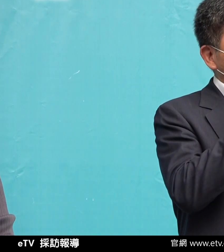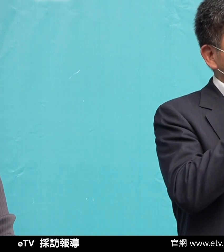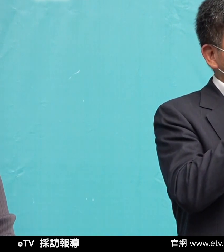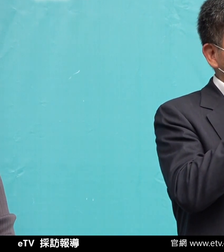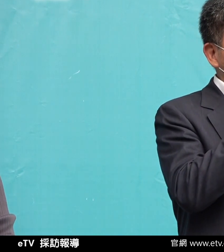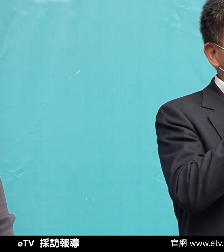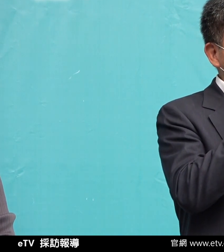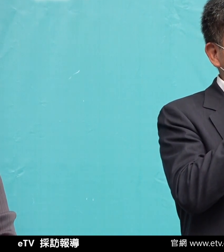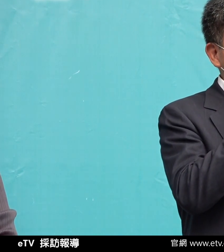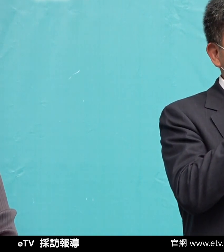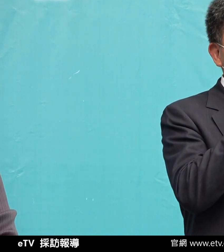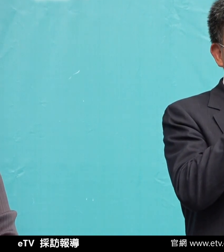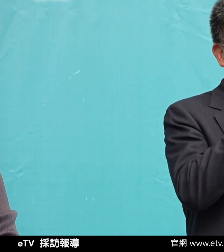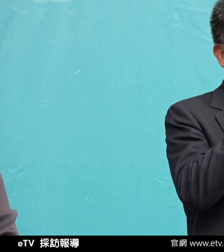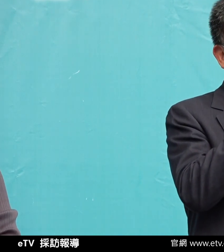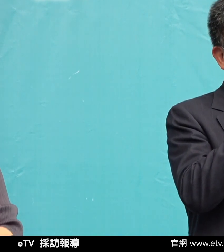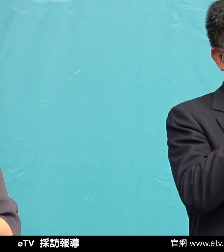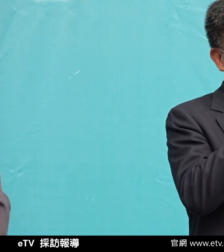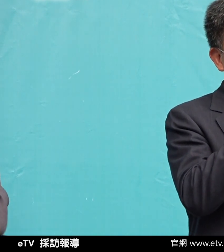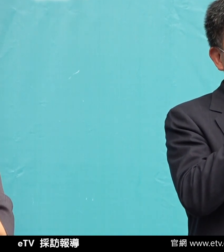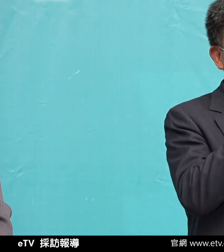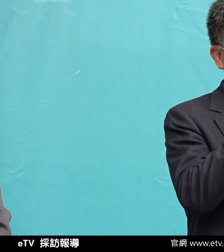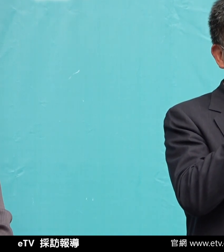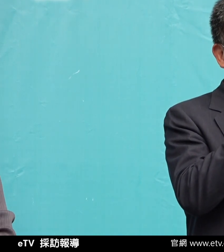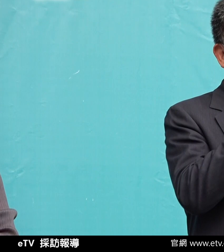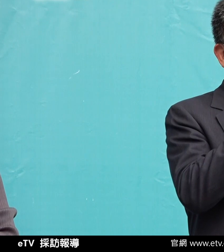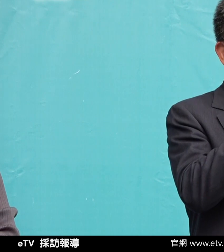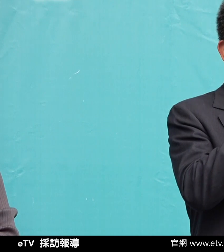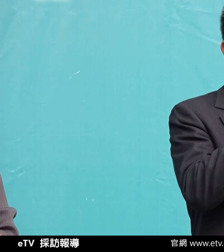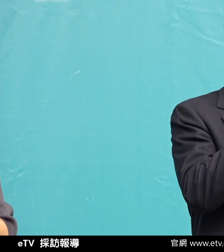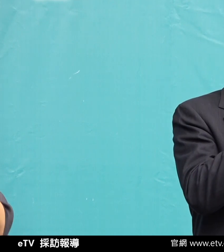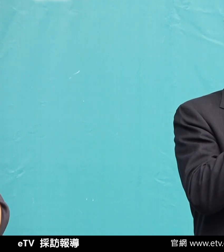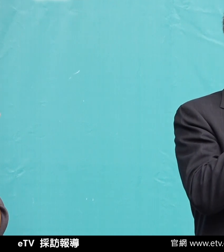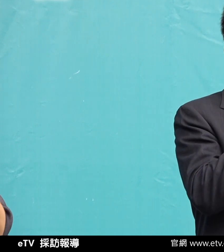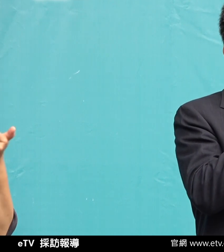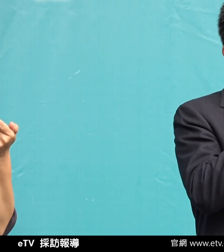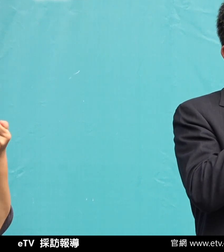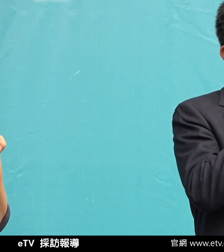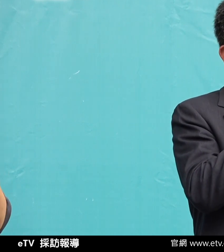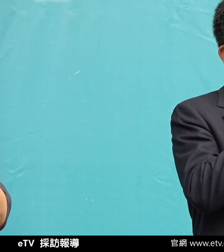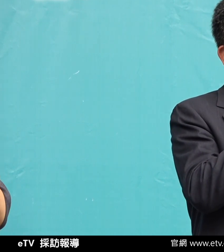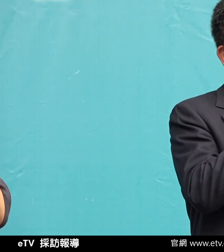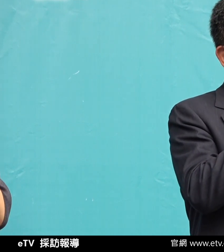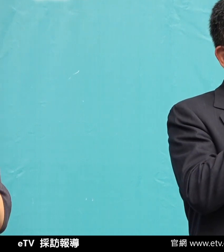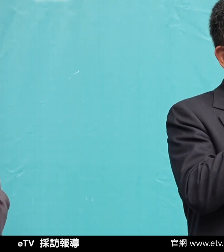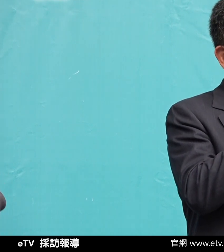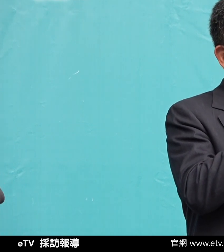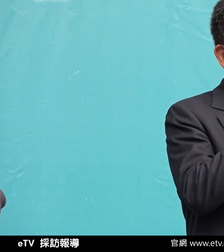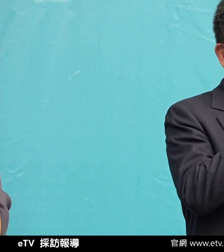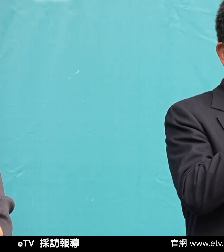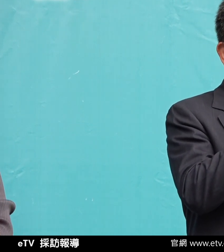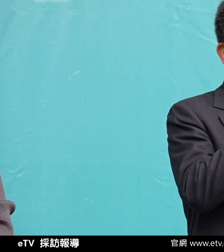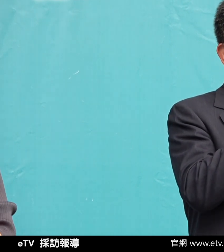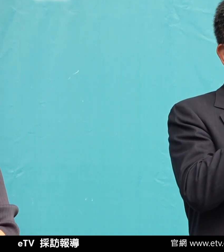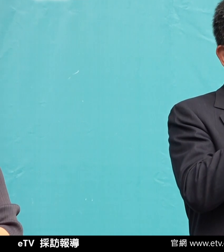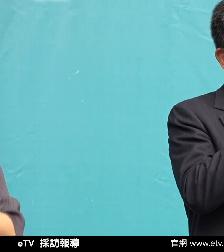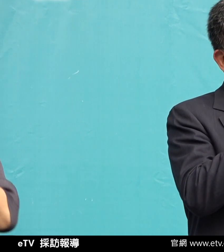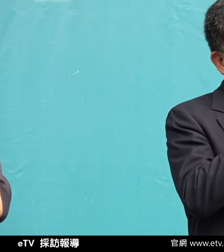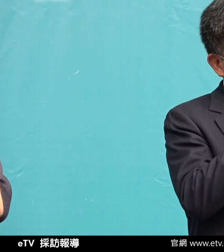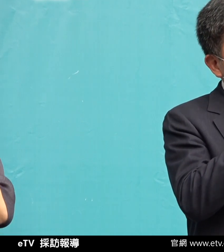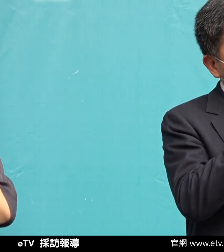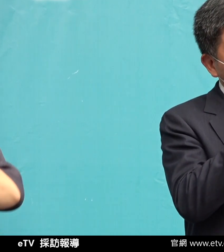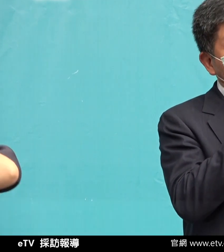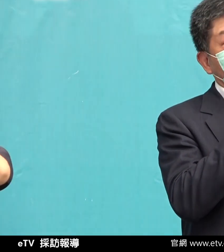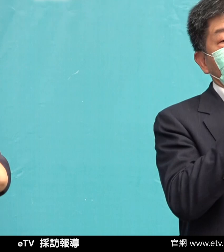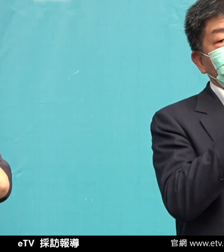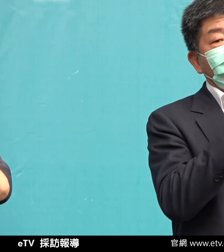那其实呢，我们这几天看起来疫情比较趋缓，那境外移入的案件慢